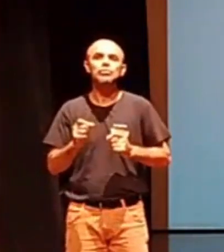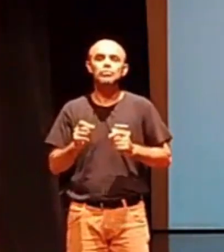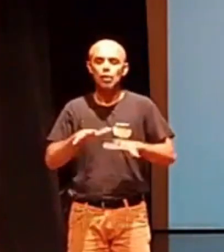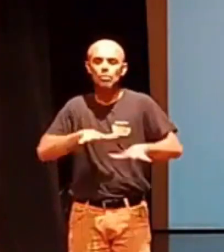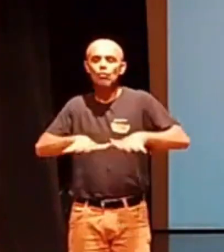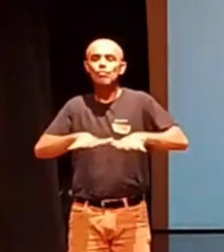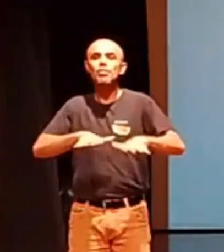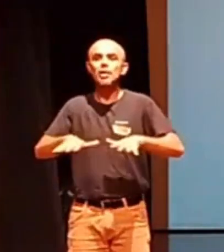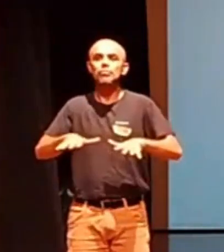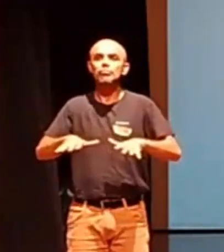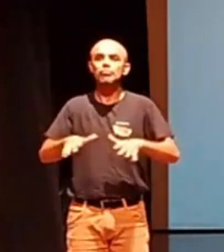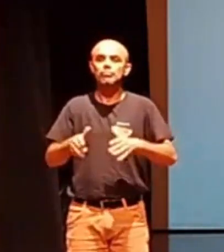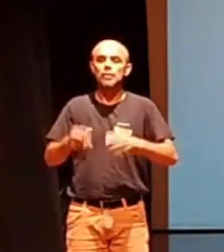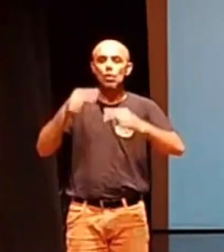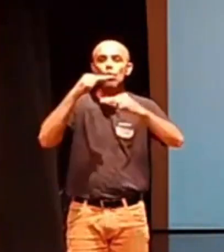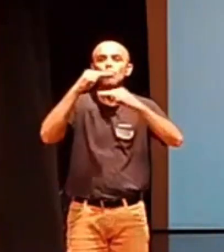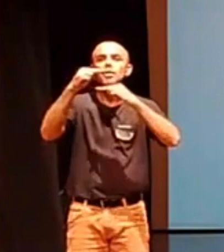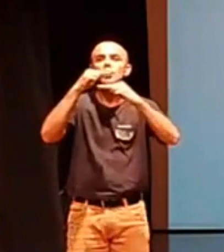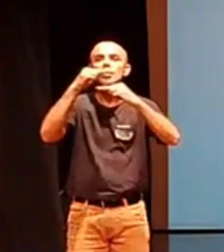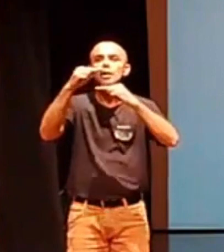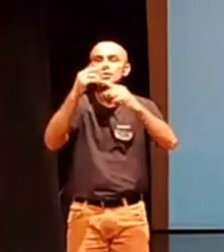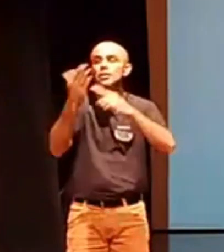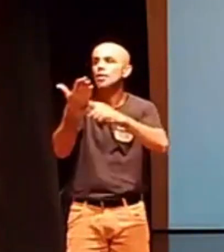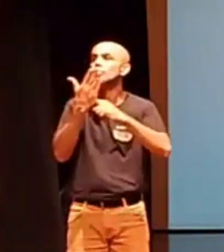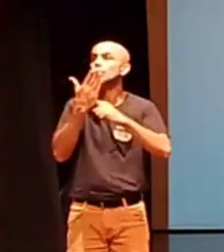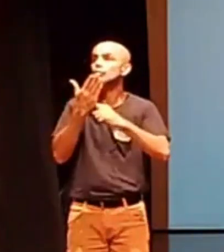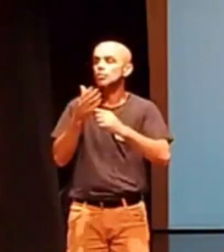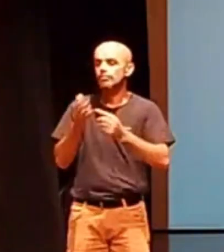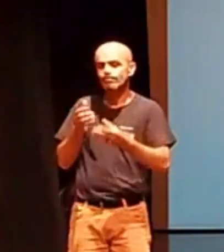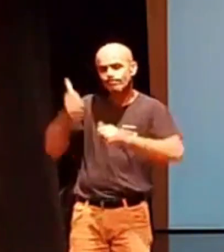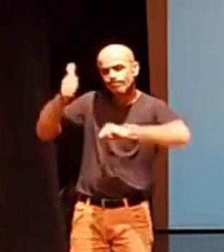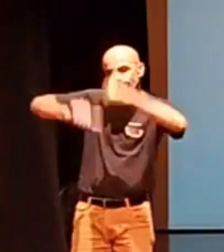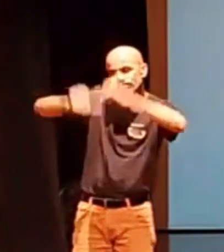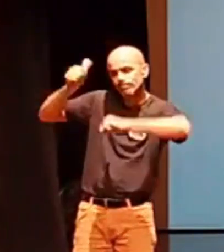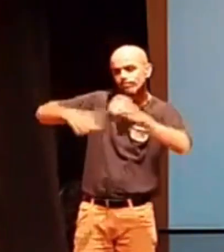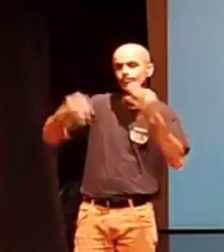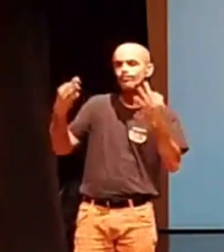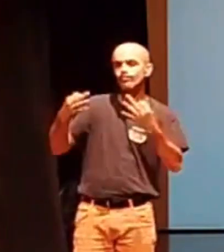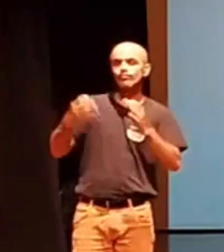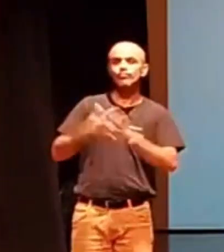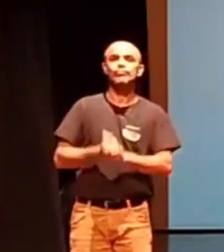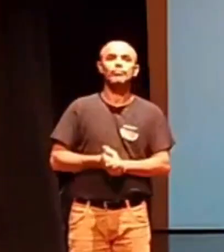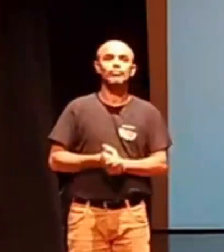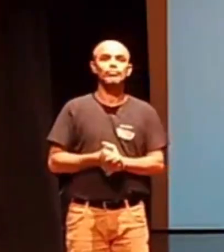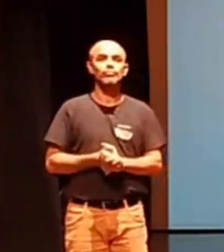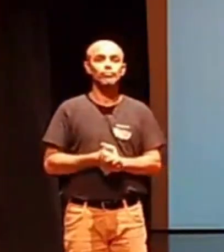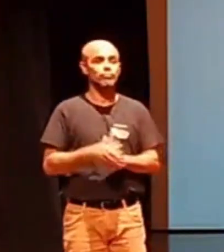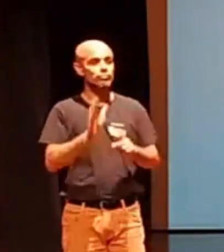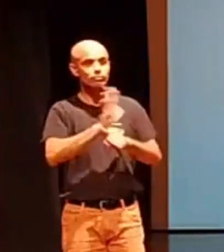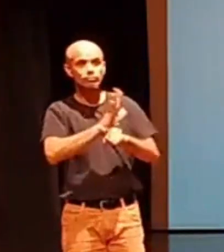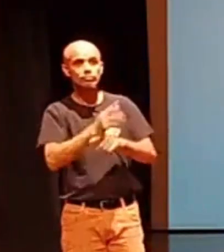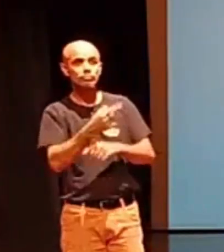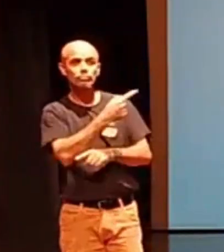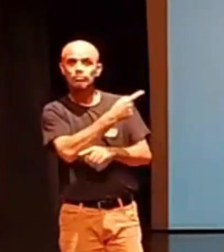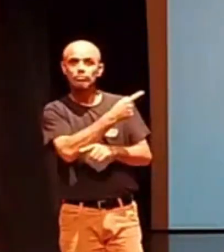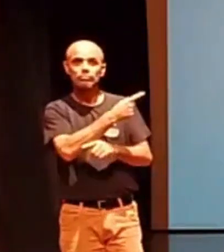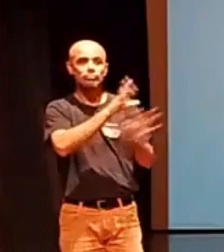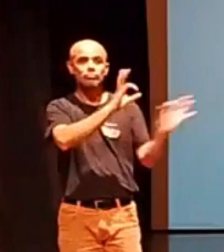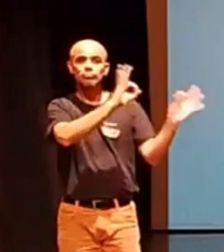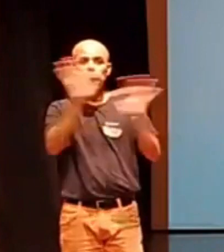Então, a cinesterapia, o Pilates é muito bem-vindo, desde que feita uma boa avaliação. Acho que esse vídeo aqui não vai